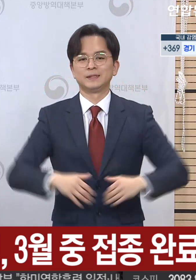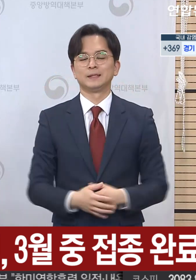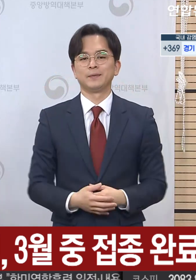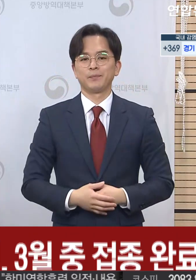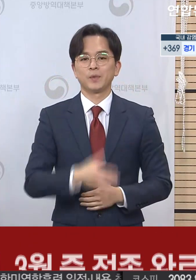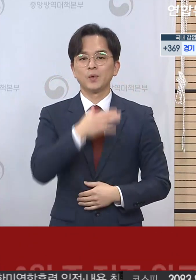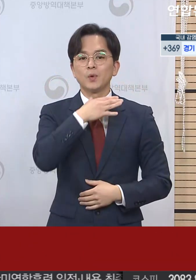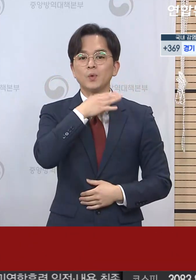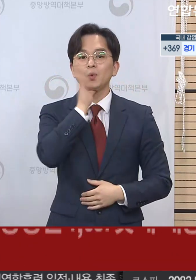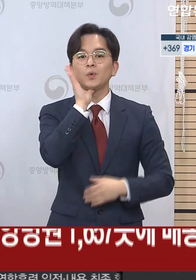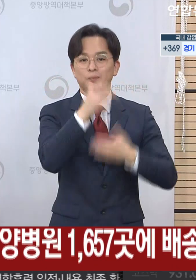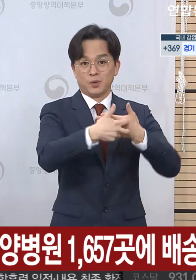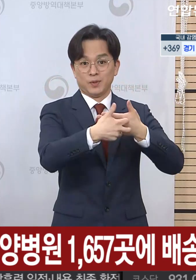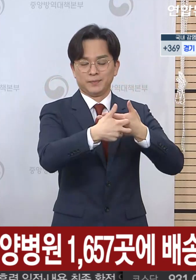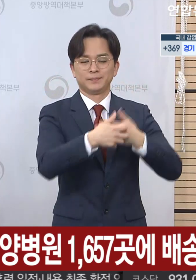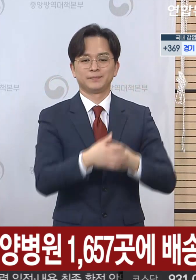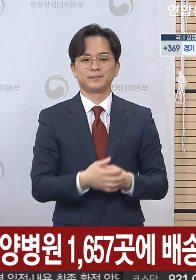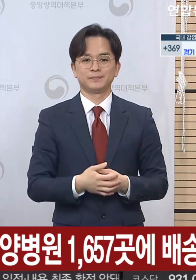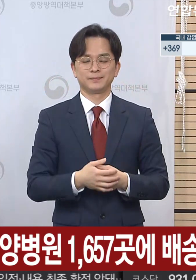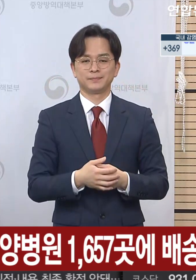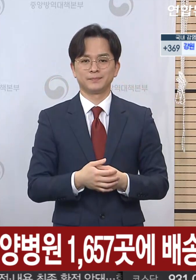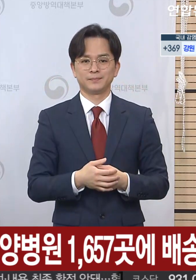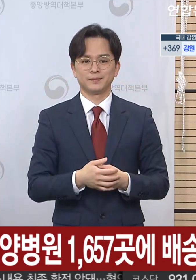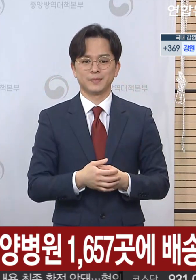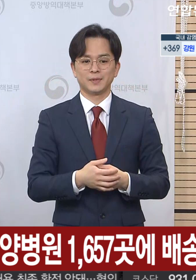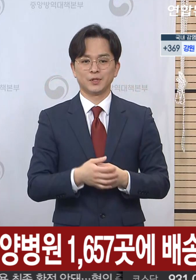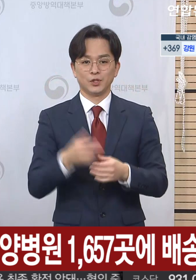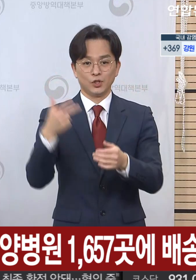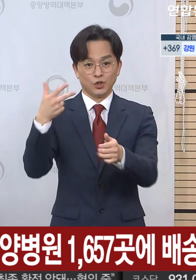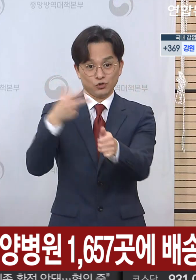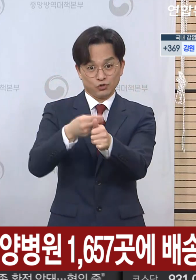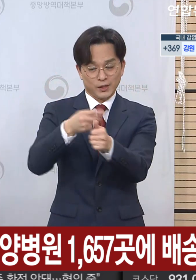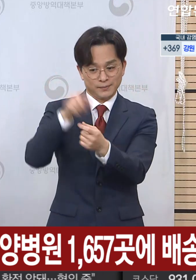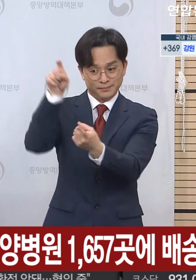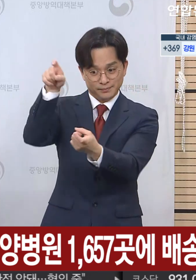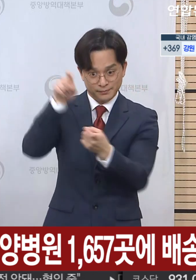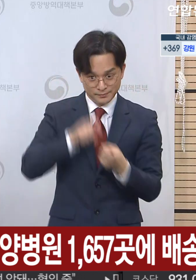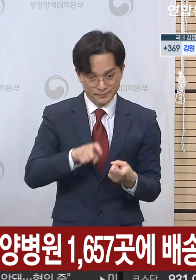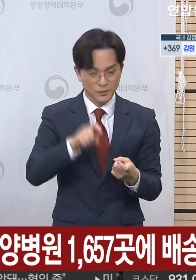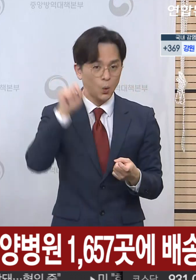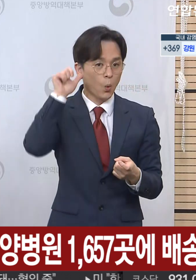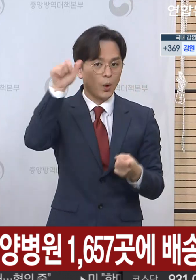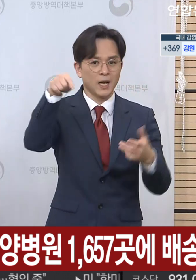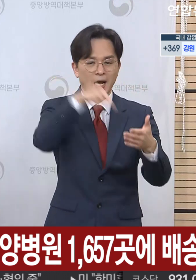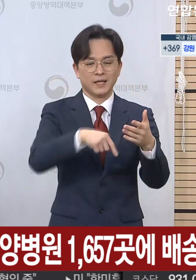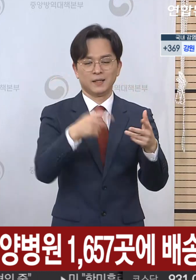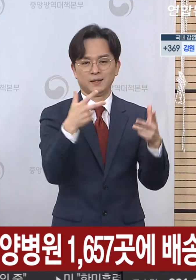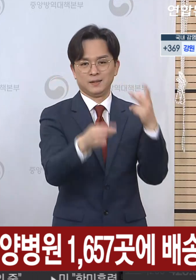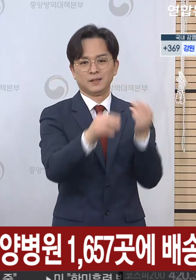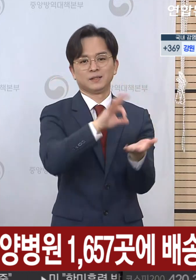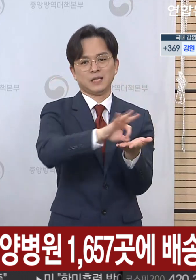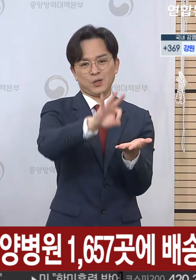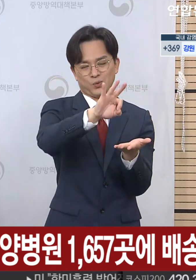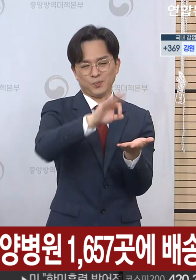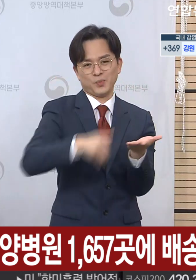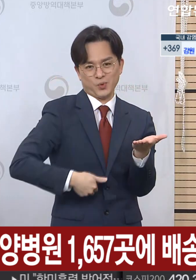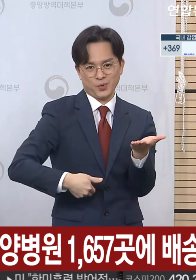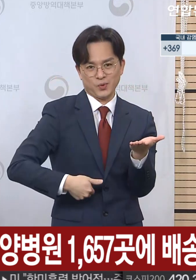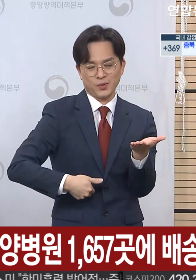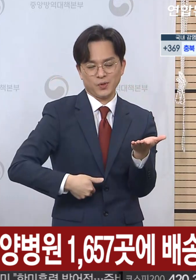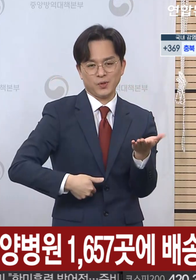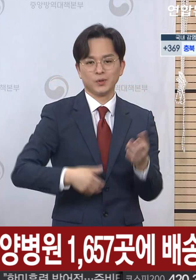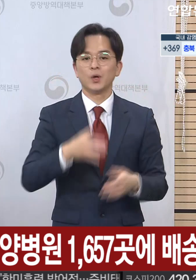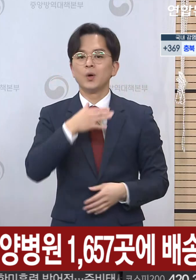요양병원은 백신을 수령한 후에 5일 이내에 접종을 완료하게 되며 노인 요양시설은 보건소와 합의된